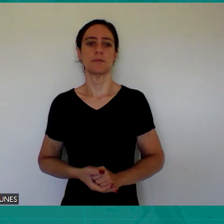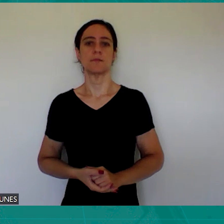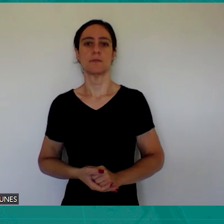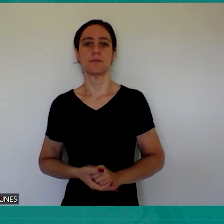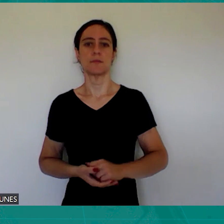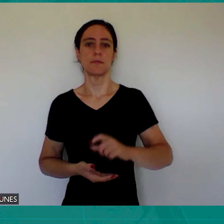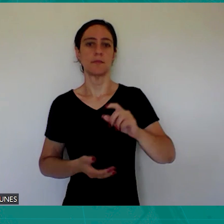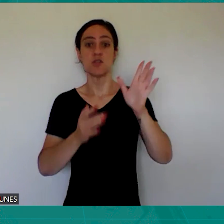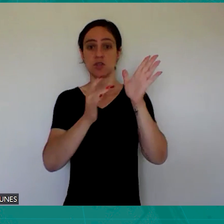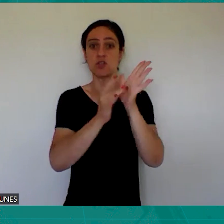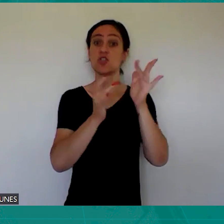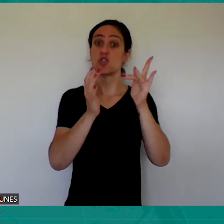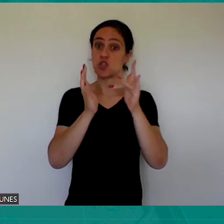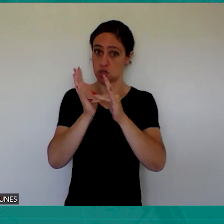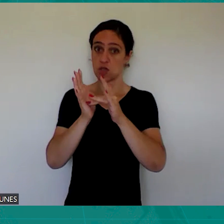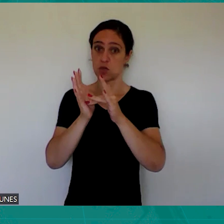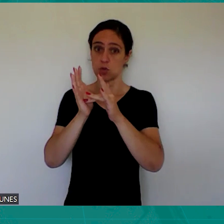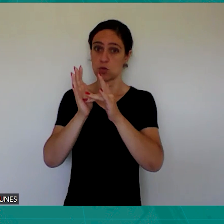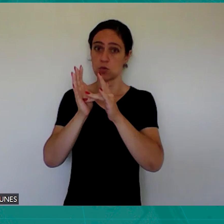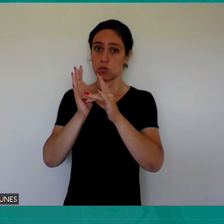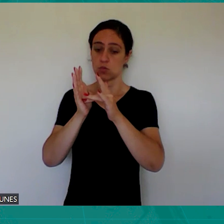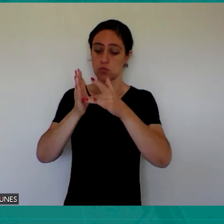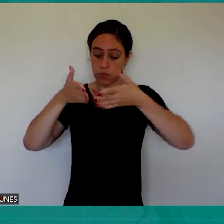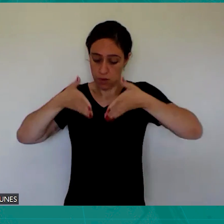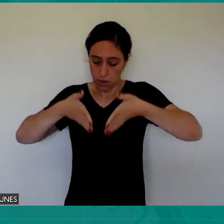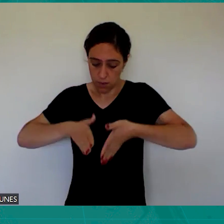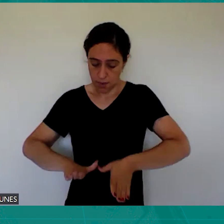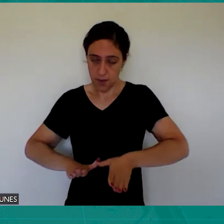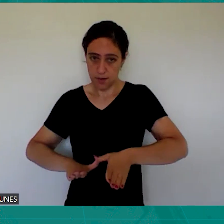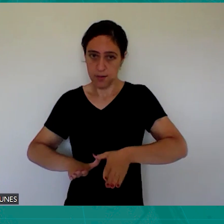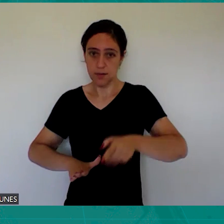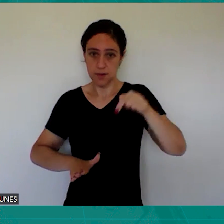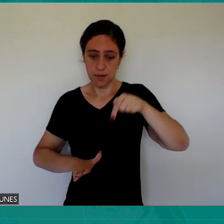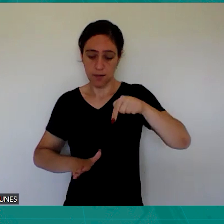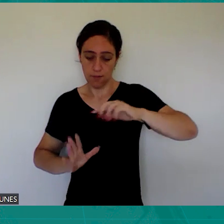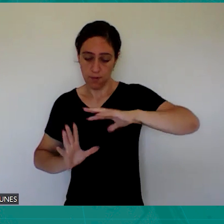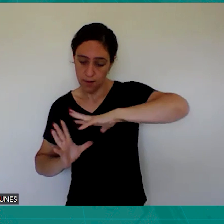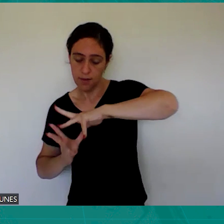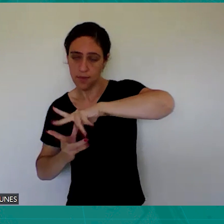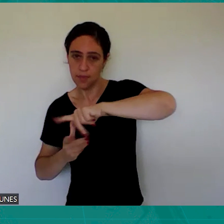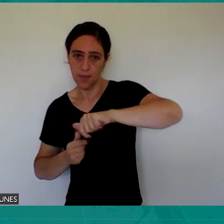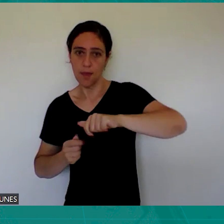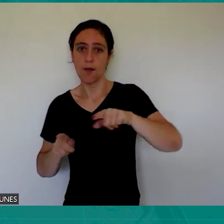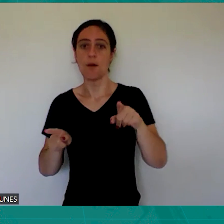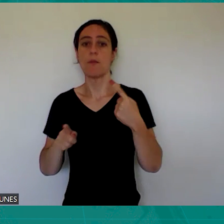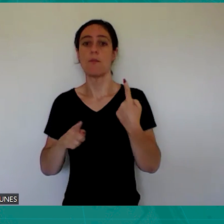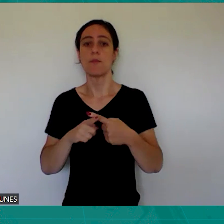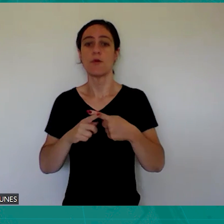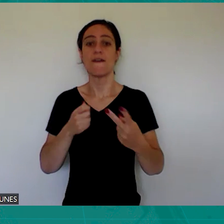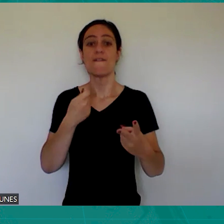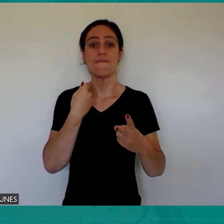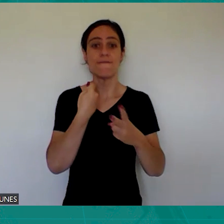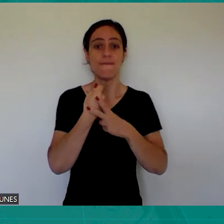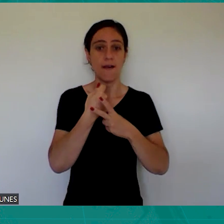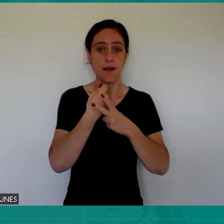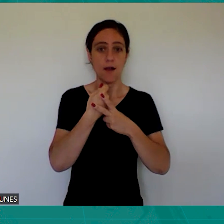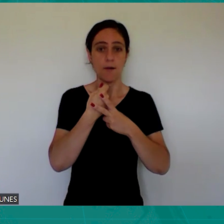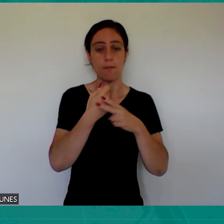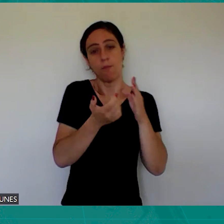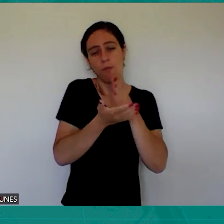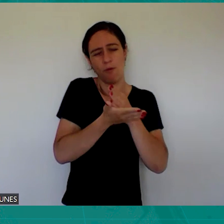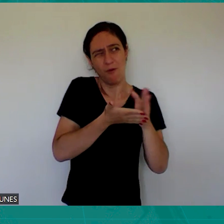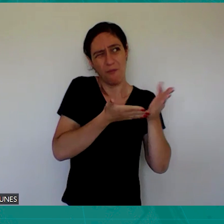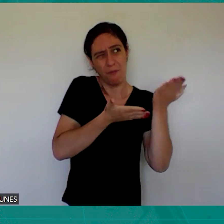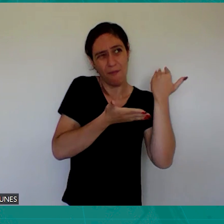Deus, Jesus Cristo, como o Verbo que estava no princípio com Deus,